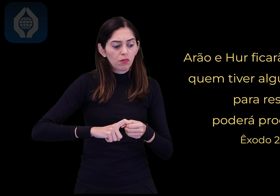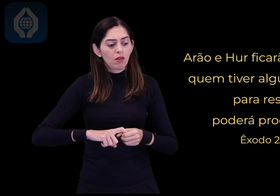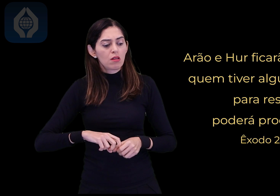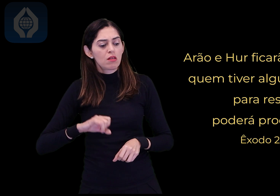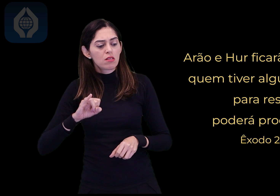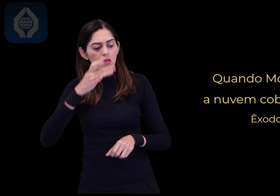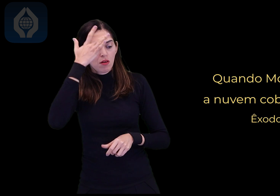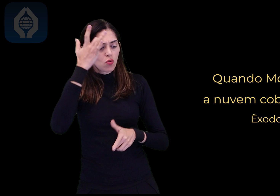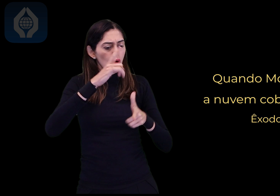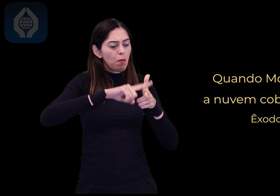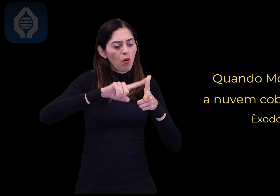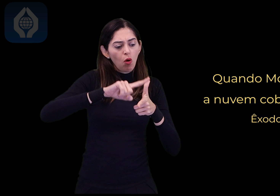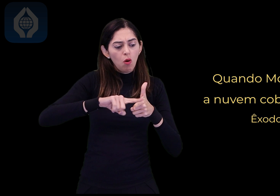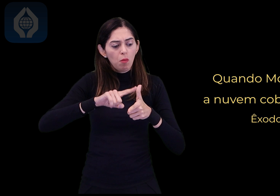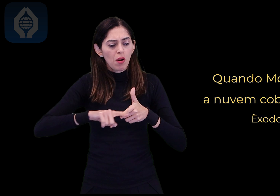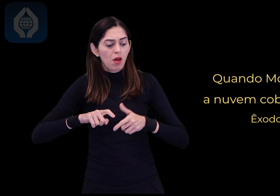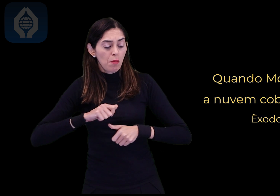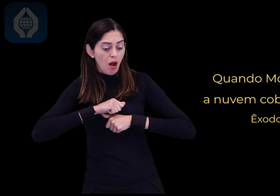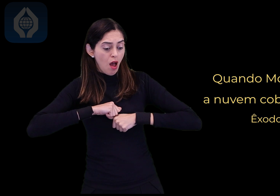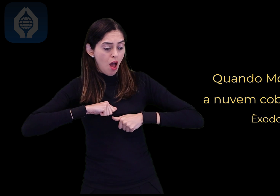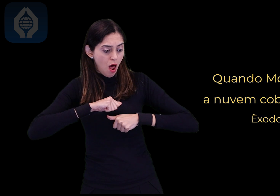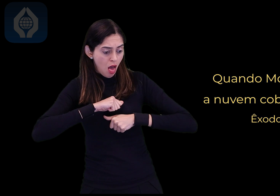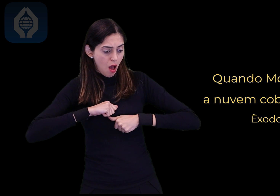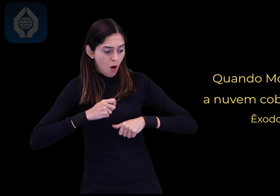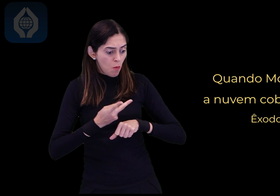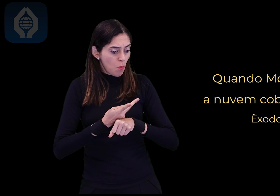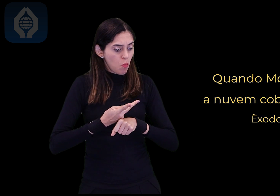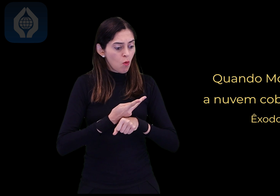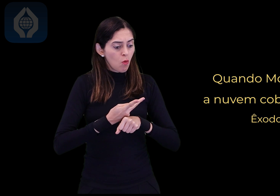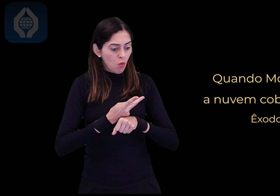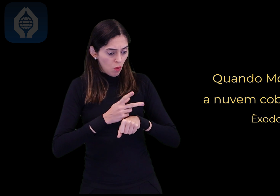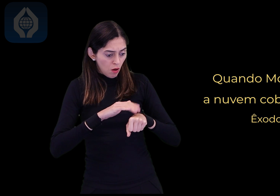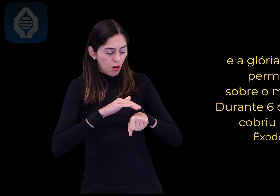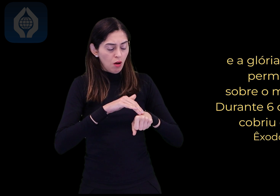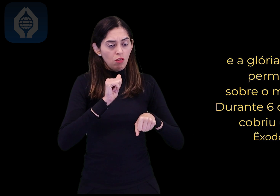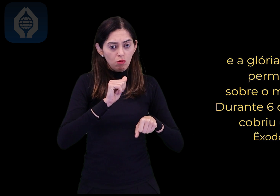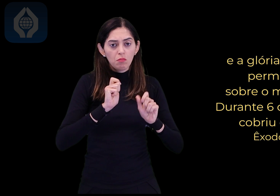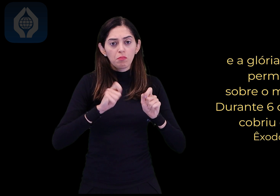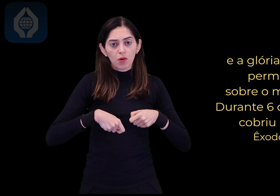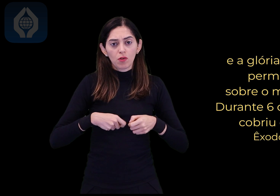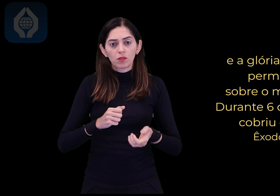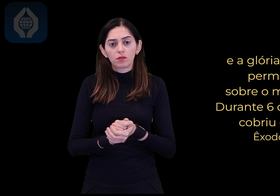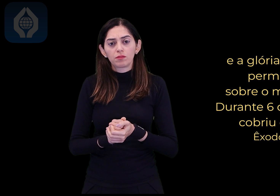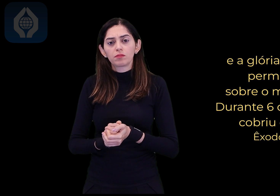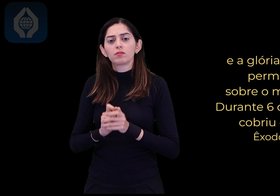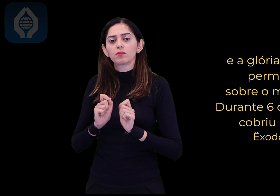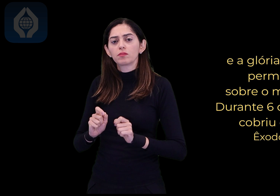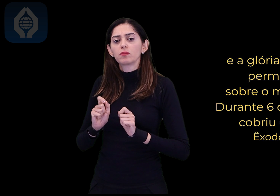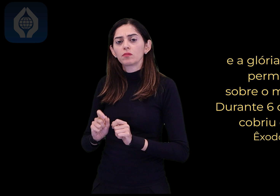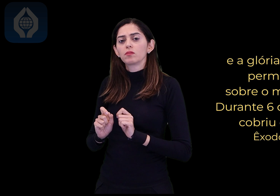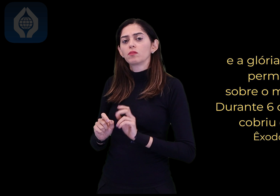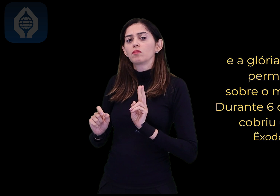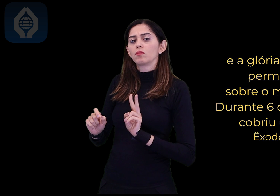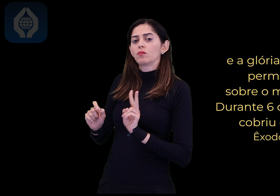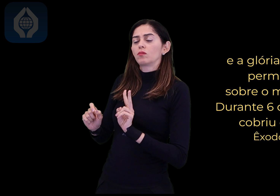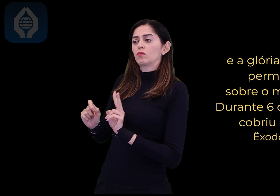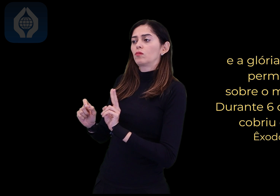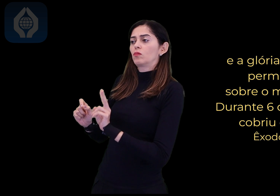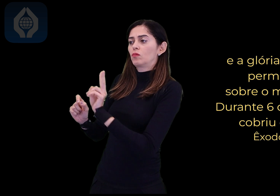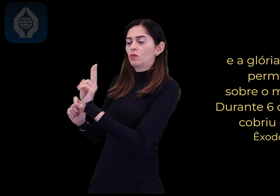procurá-los. Quando Moisés subiu, a nuvem cobriu o monte. E a glória do Senhor permaneceu sobre o monte Sinai.